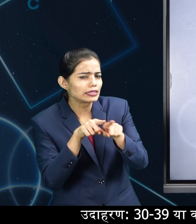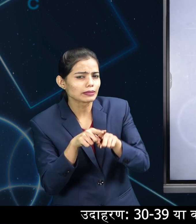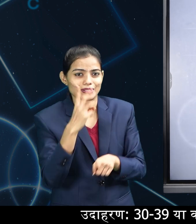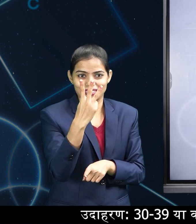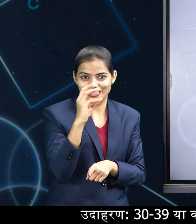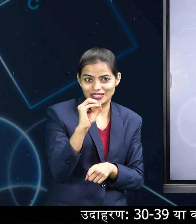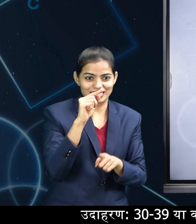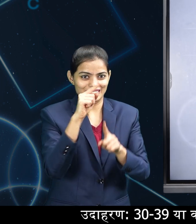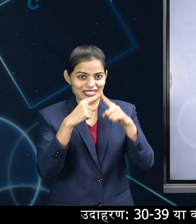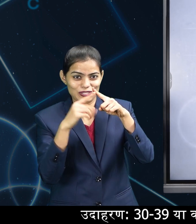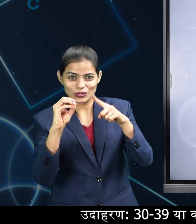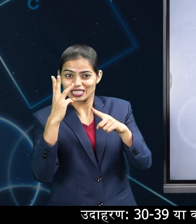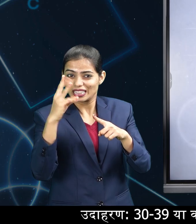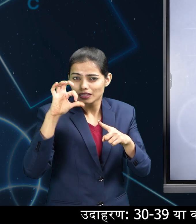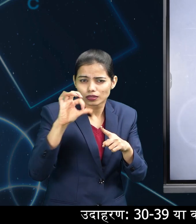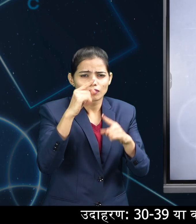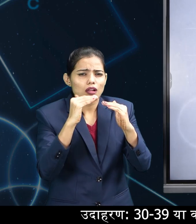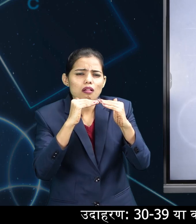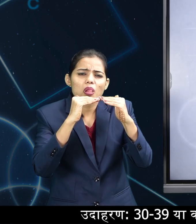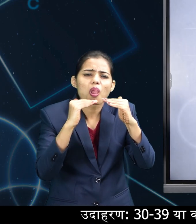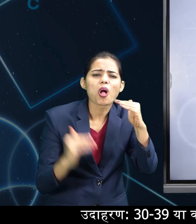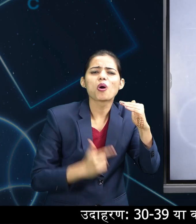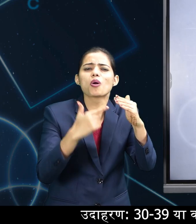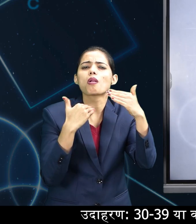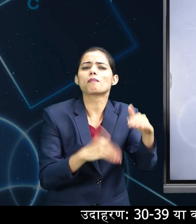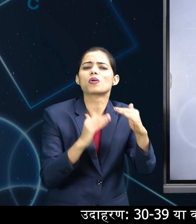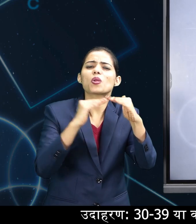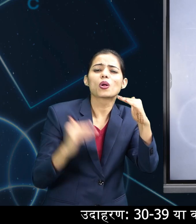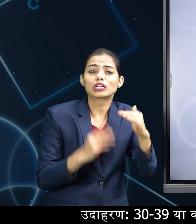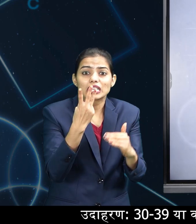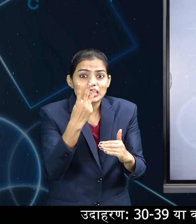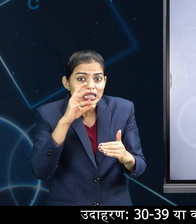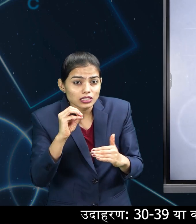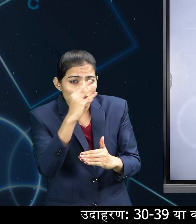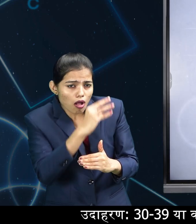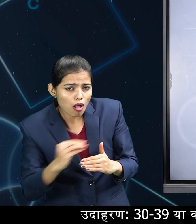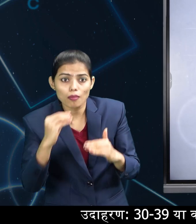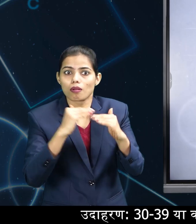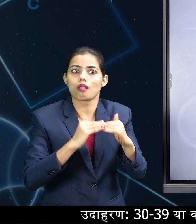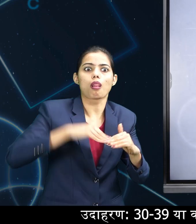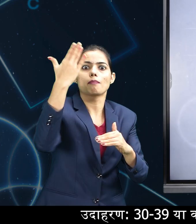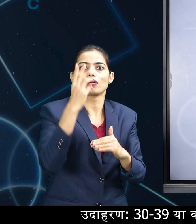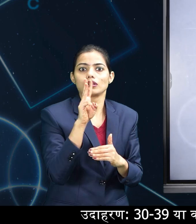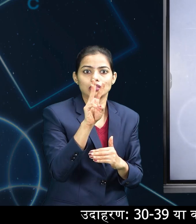उदाहरण 30 ते 39 वर्गात खालची मर्यादा 30 आणि वरची मर्यादा 39.